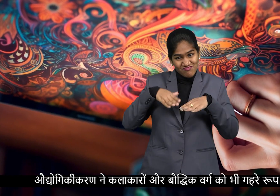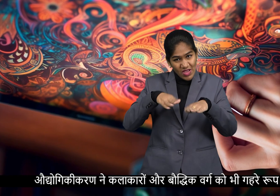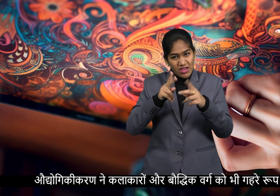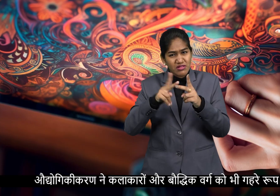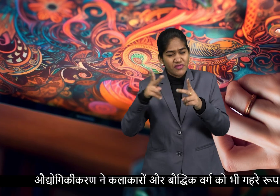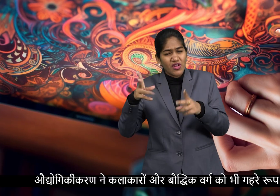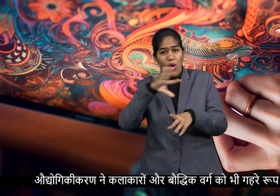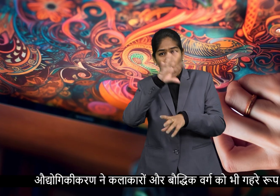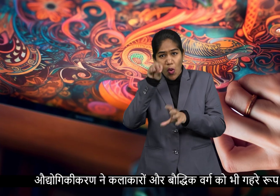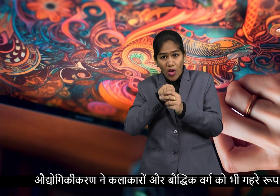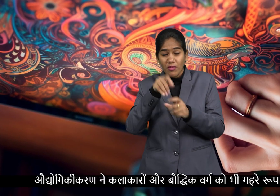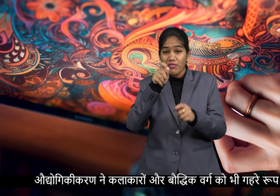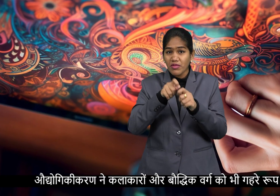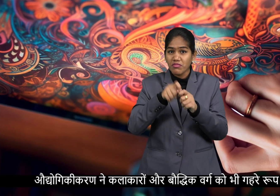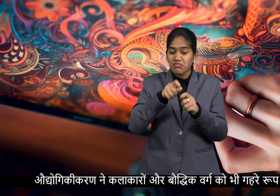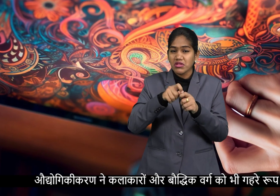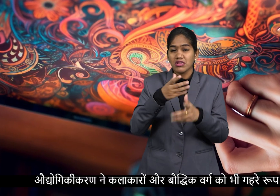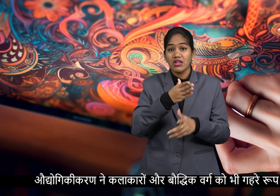किया।